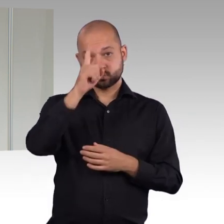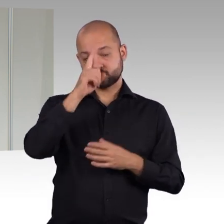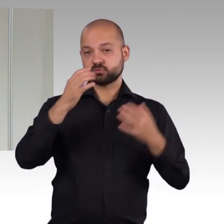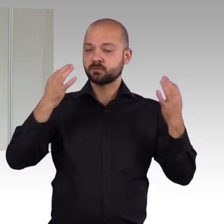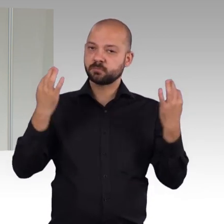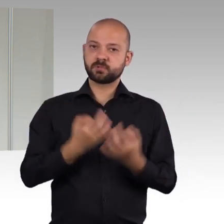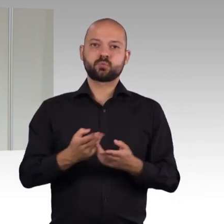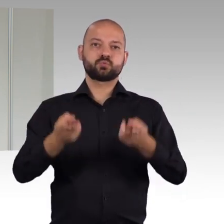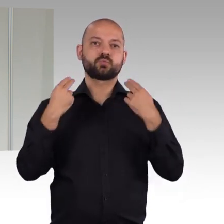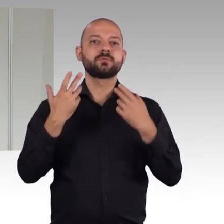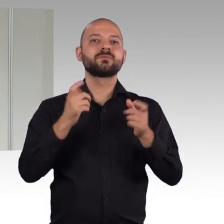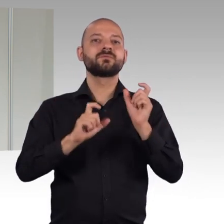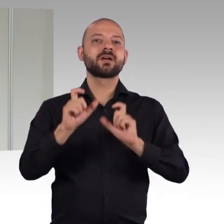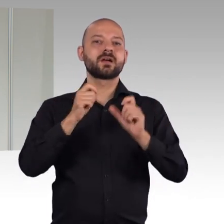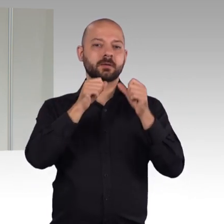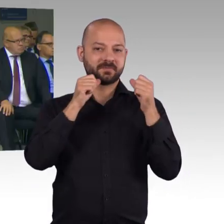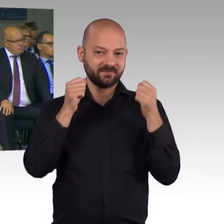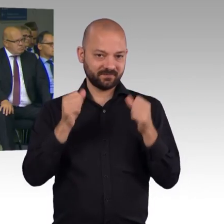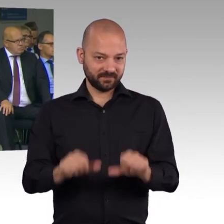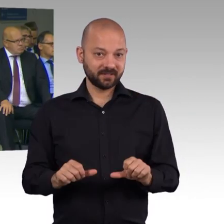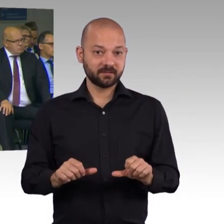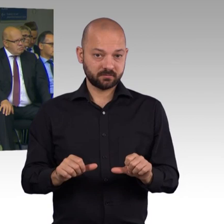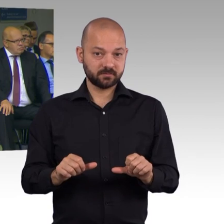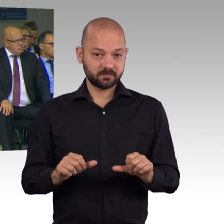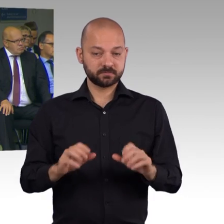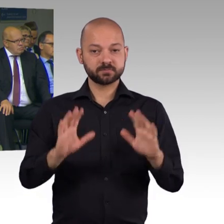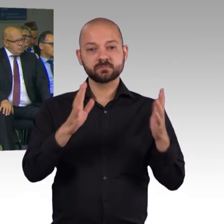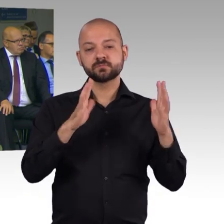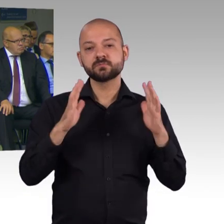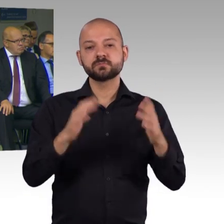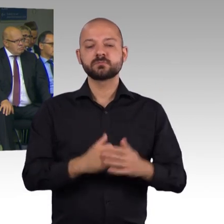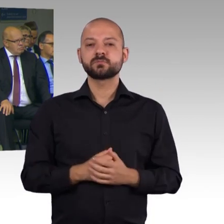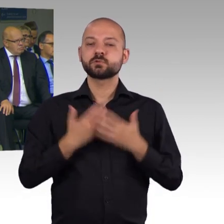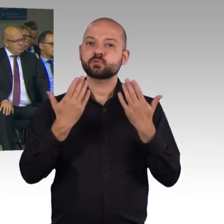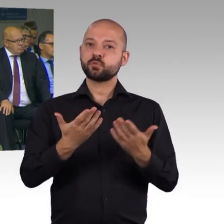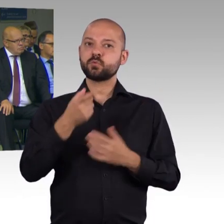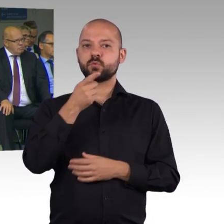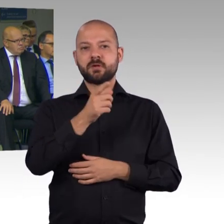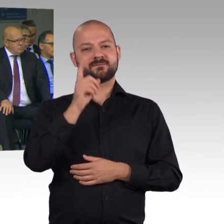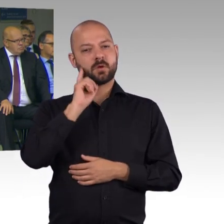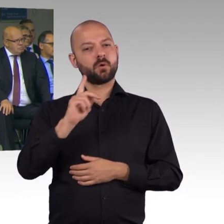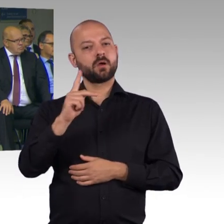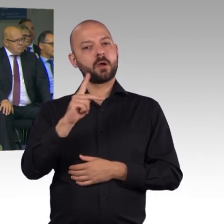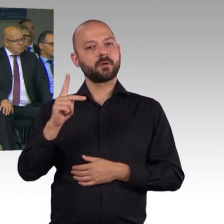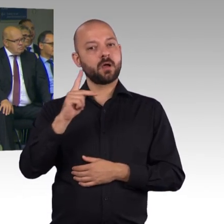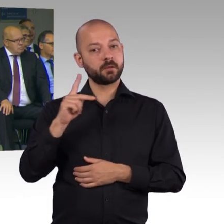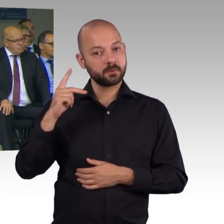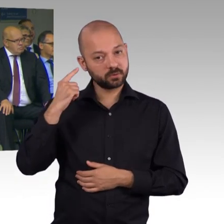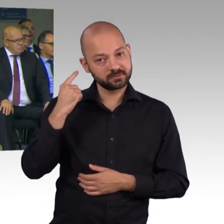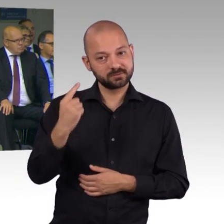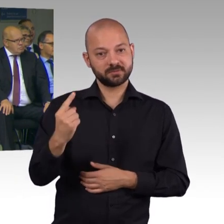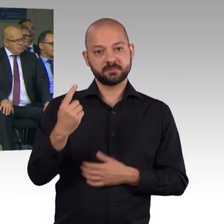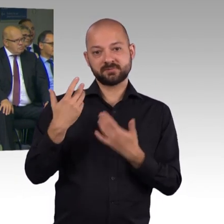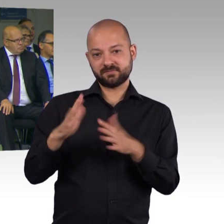ihrer Vorstellung ja auch die Wehrpflicht enthalten. Ich nehme also an, Frau Ministerin, dass Sie bereits die